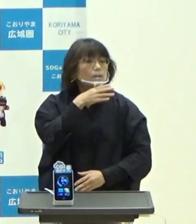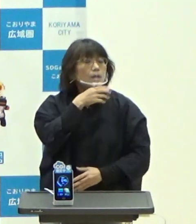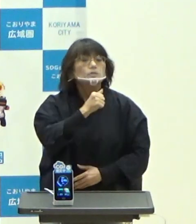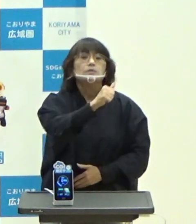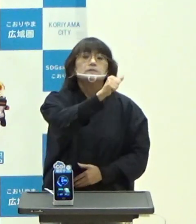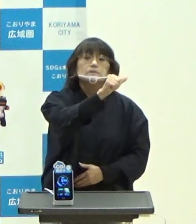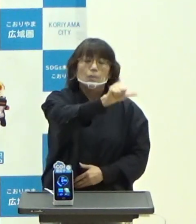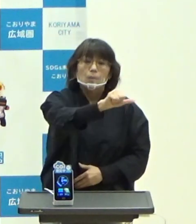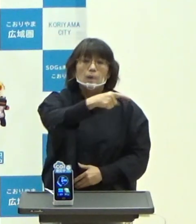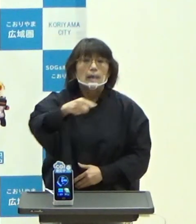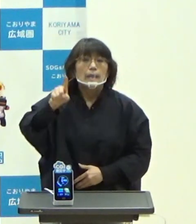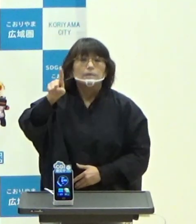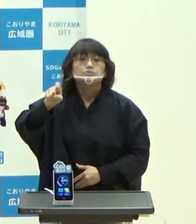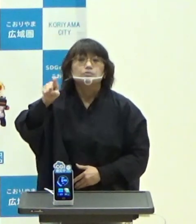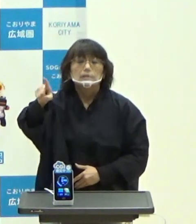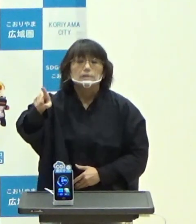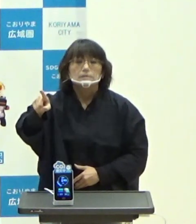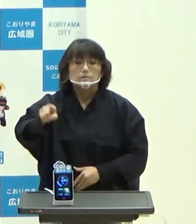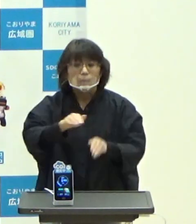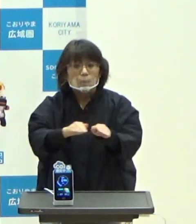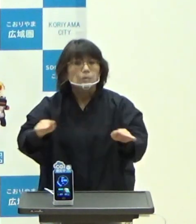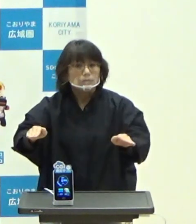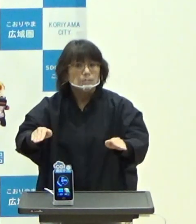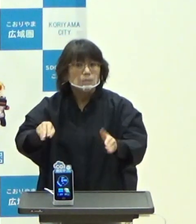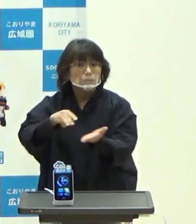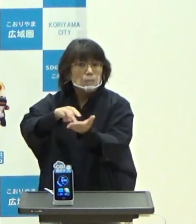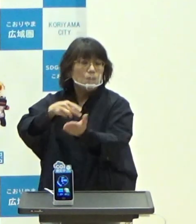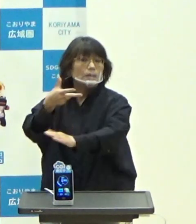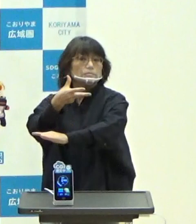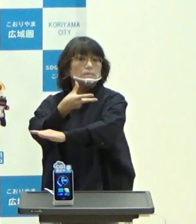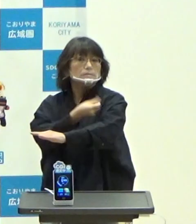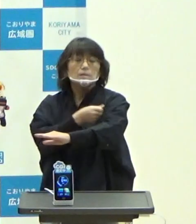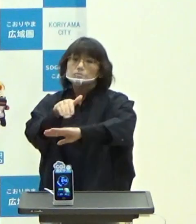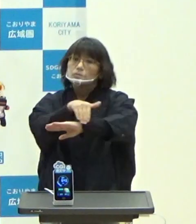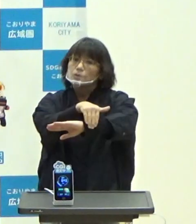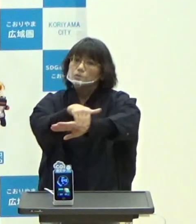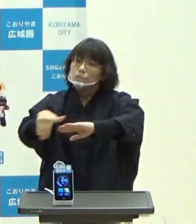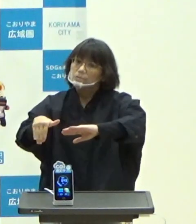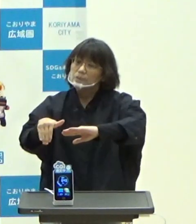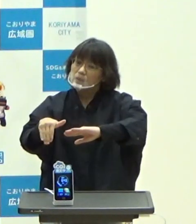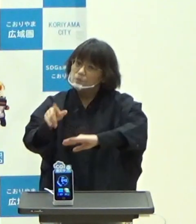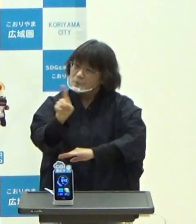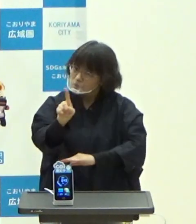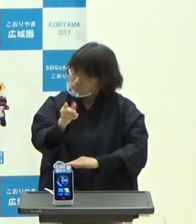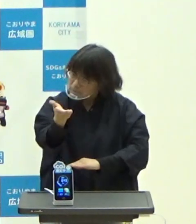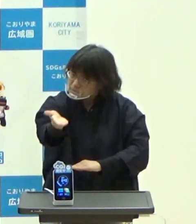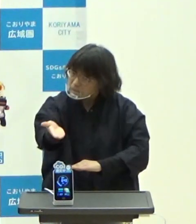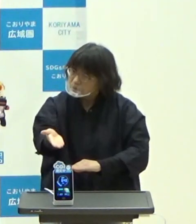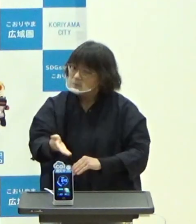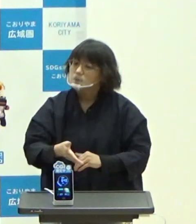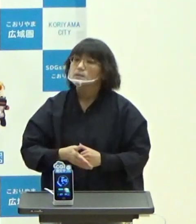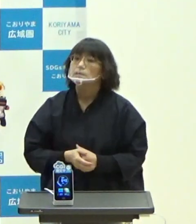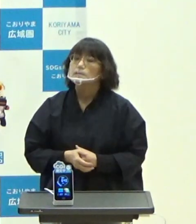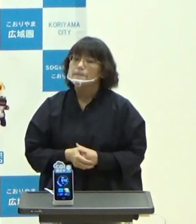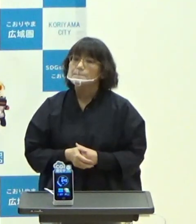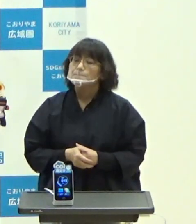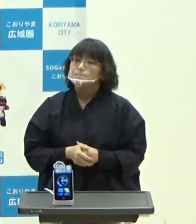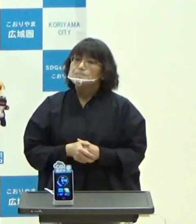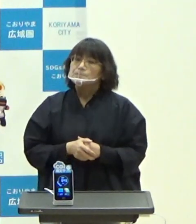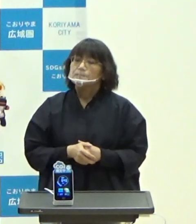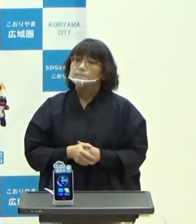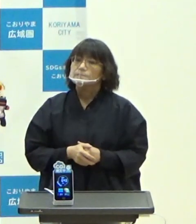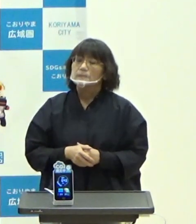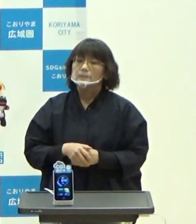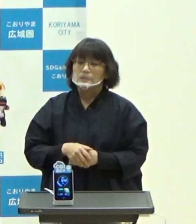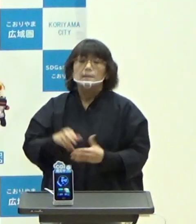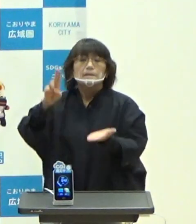11歳の子どもへのワクチン接種の予定で、方針として決まっていることなど、